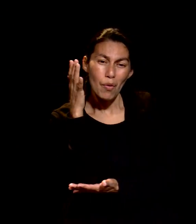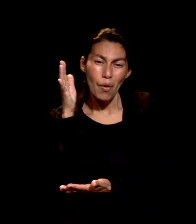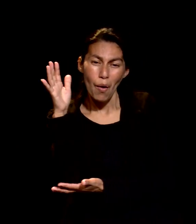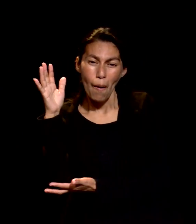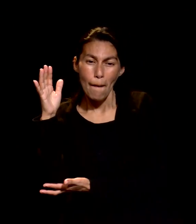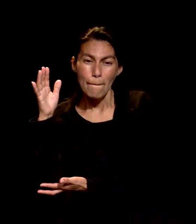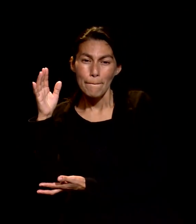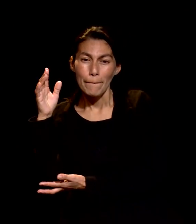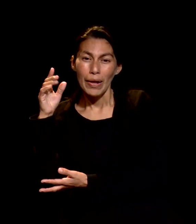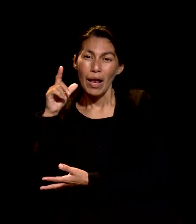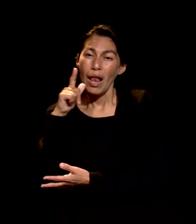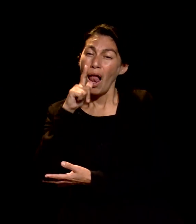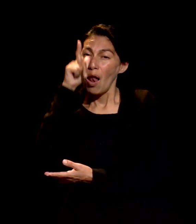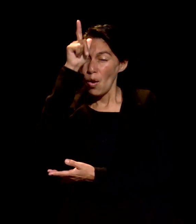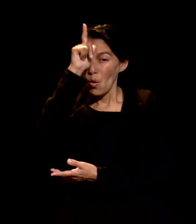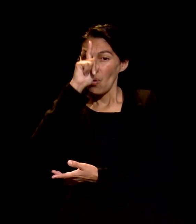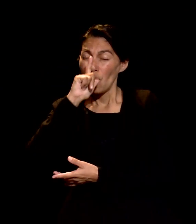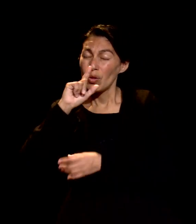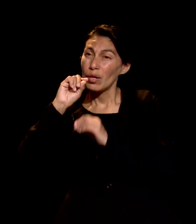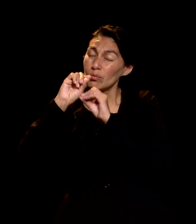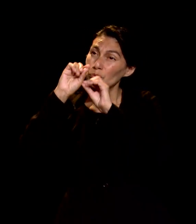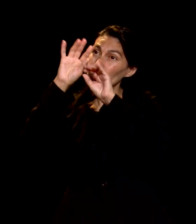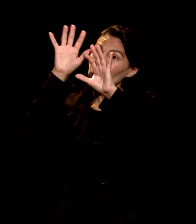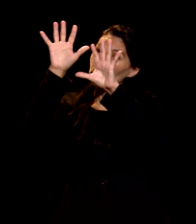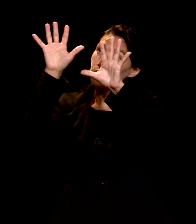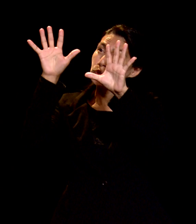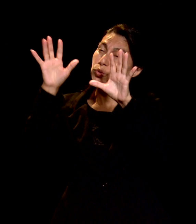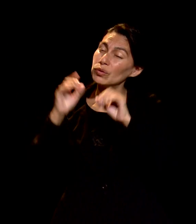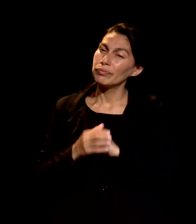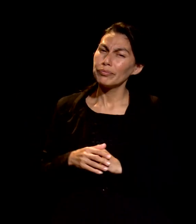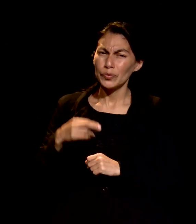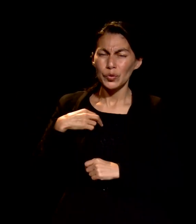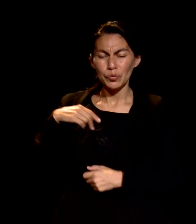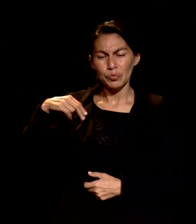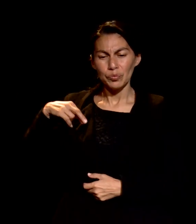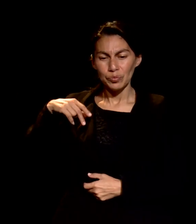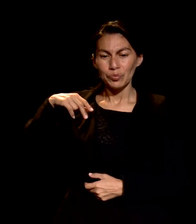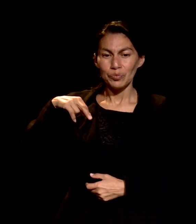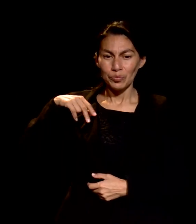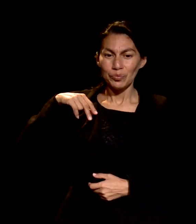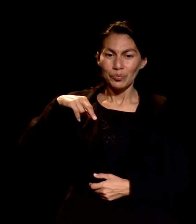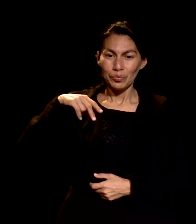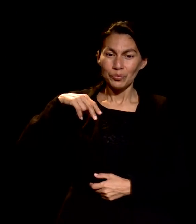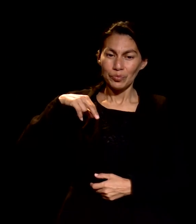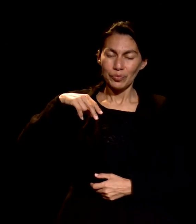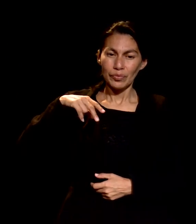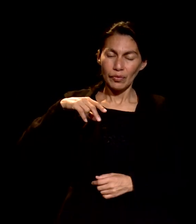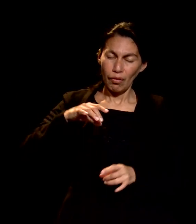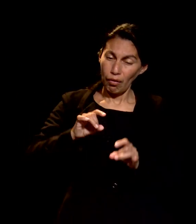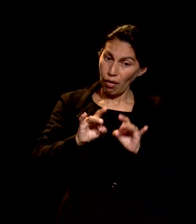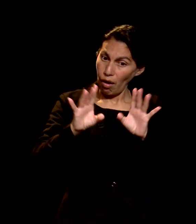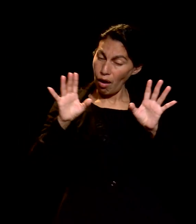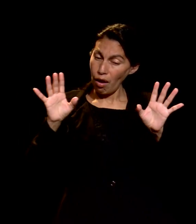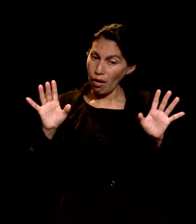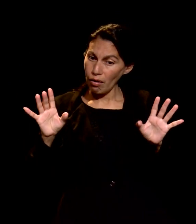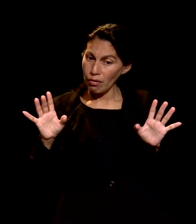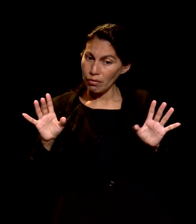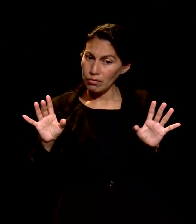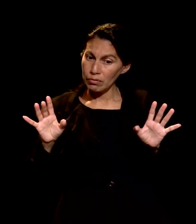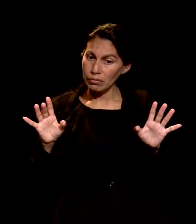bosque con la luna esplendorosa iba caminando. De repente